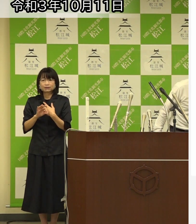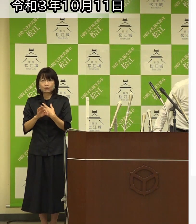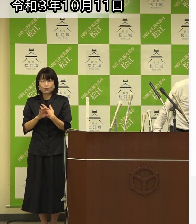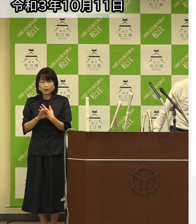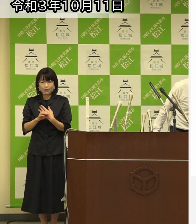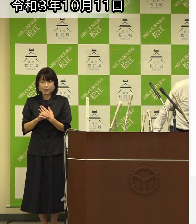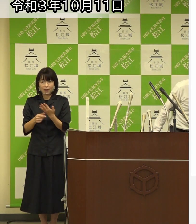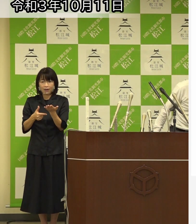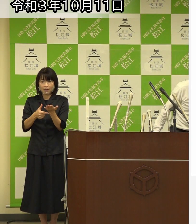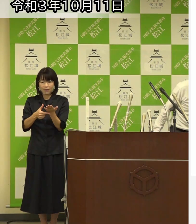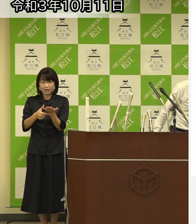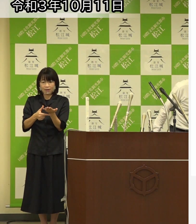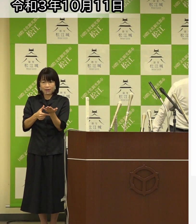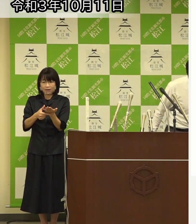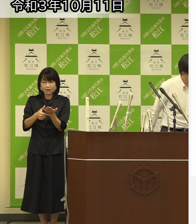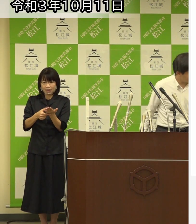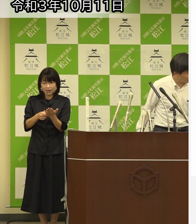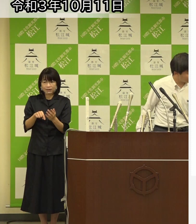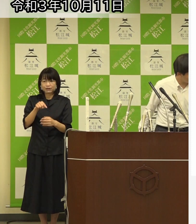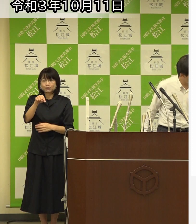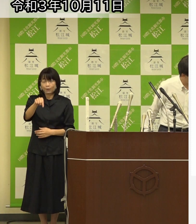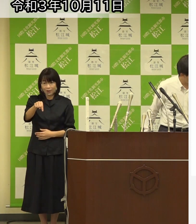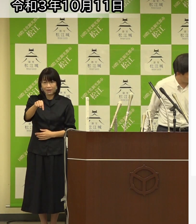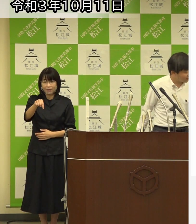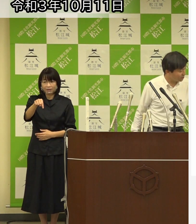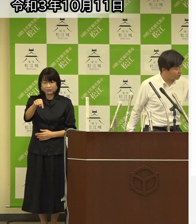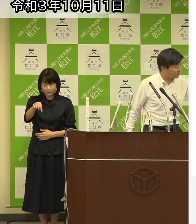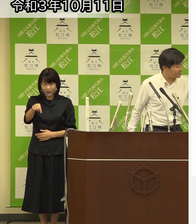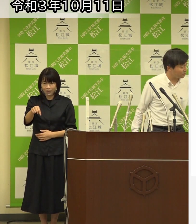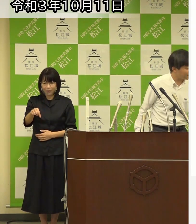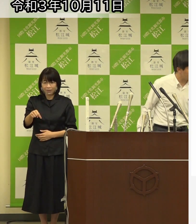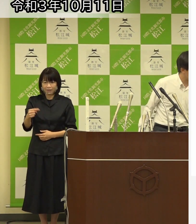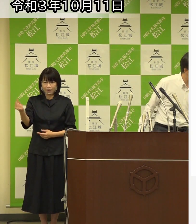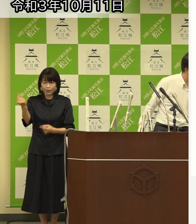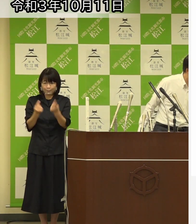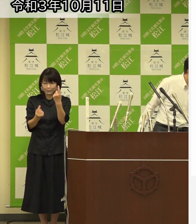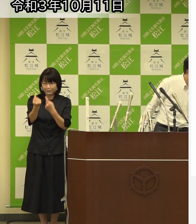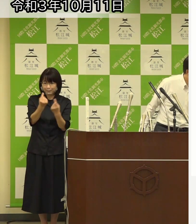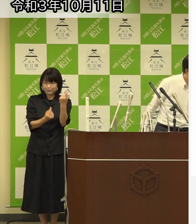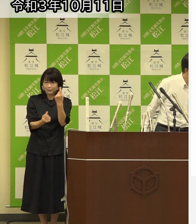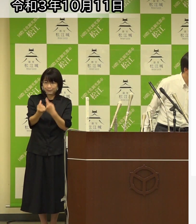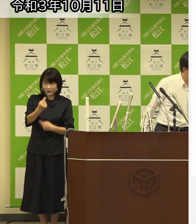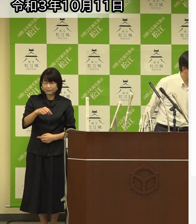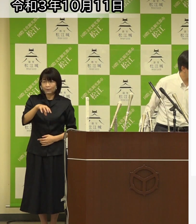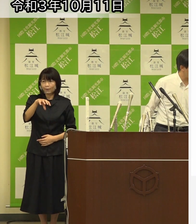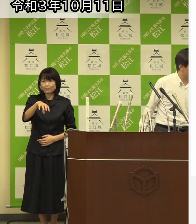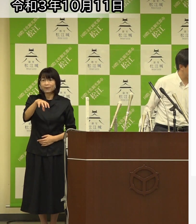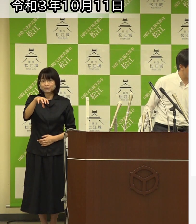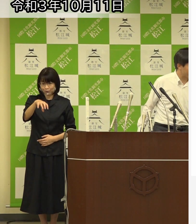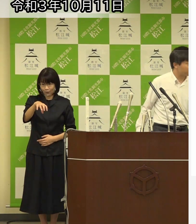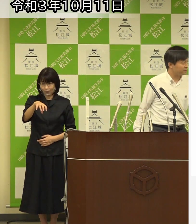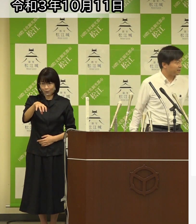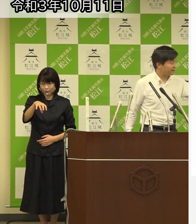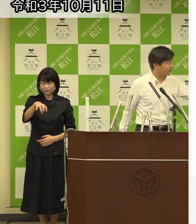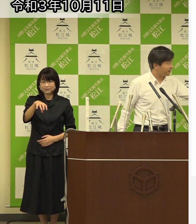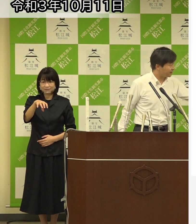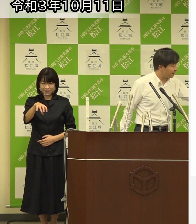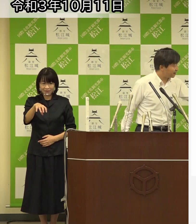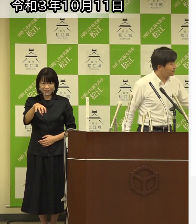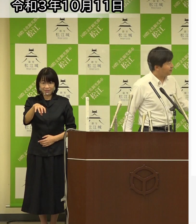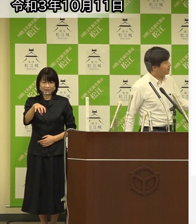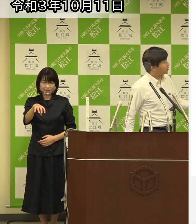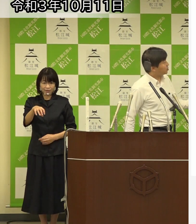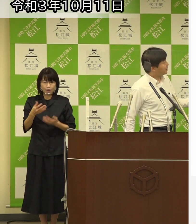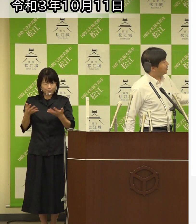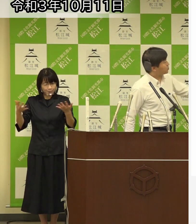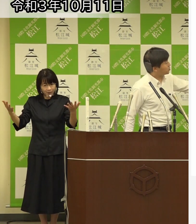においては多くの来訪者が憩い集うことのできる松江の玄関口として、松江駅前の周辺ゾーンは作っていかなきゃいけ